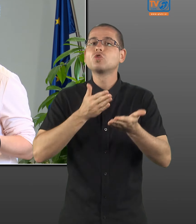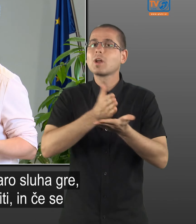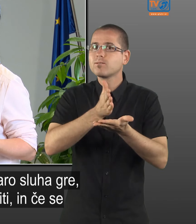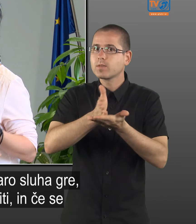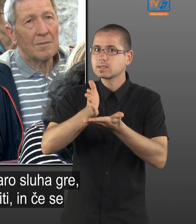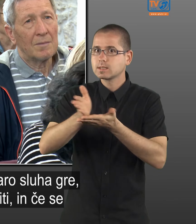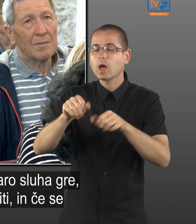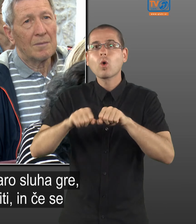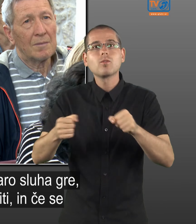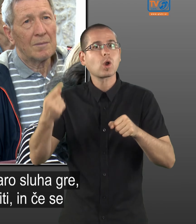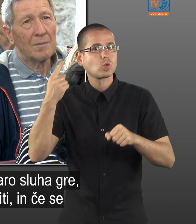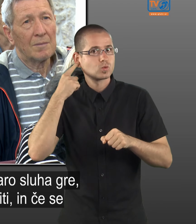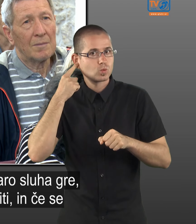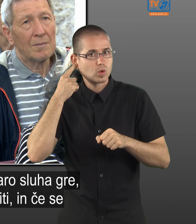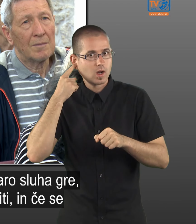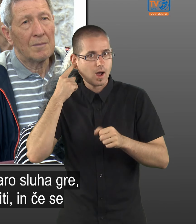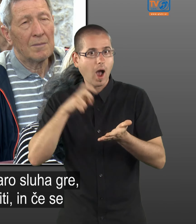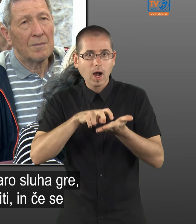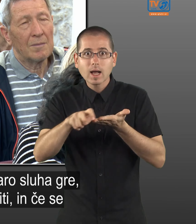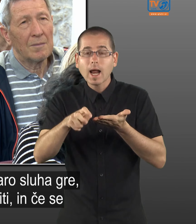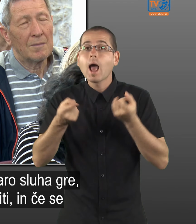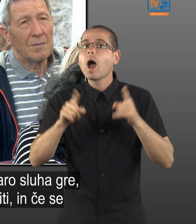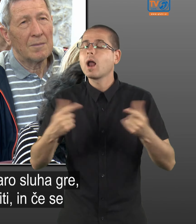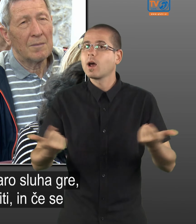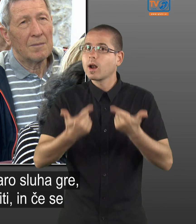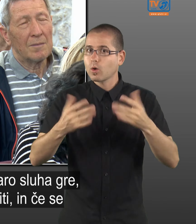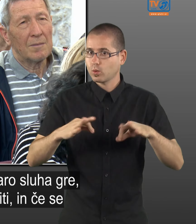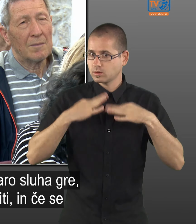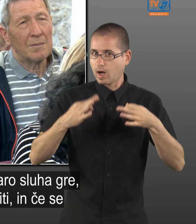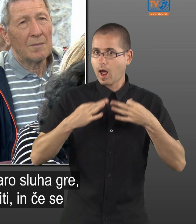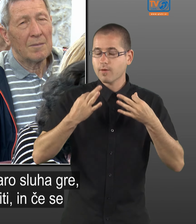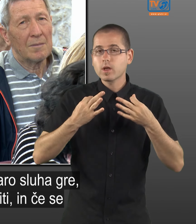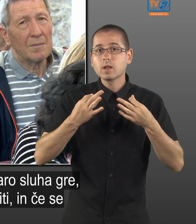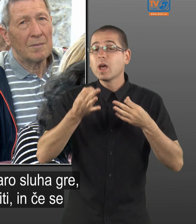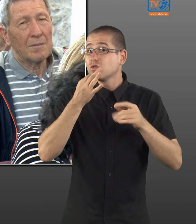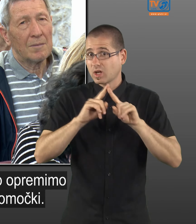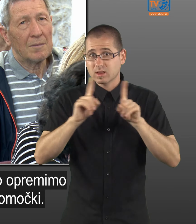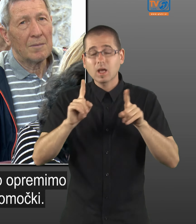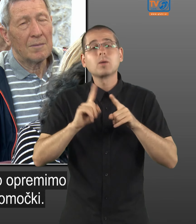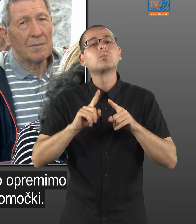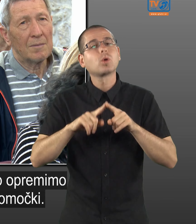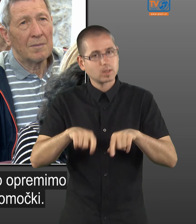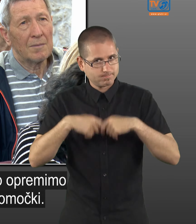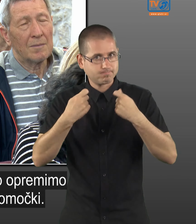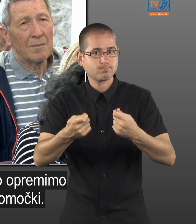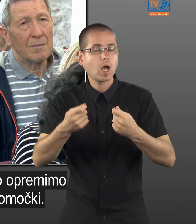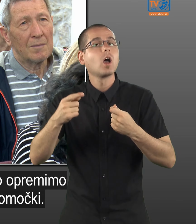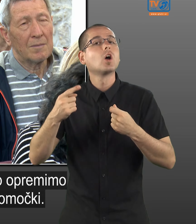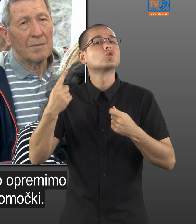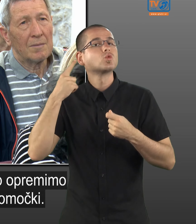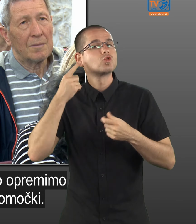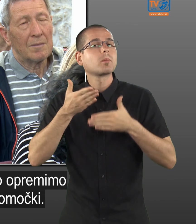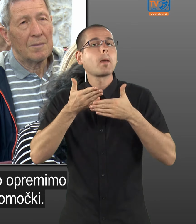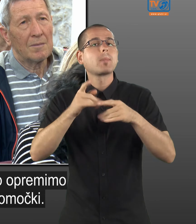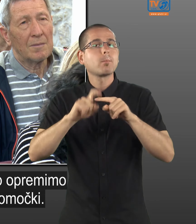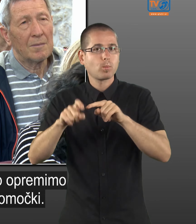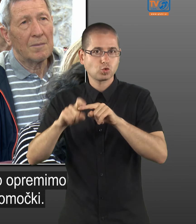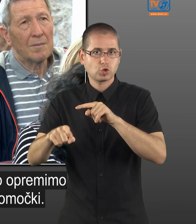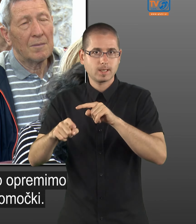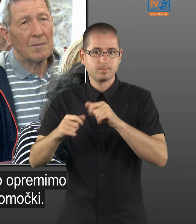ugotovimo, za kakšne vrste okvaro sluha gre, ali se da zdraviti in če se ne da, ga pač ustrezno